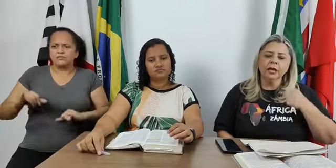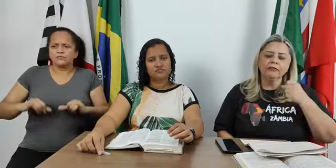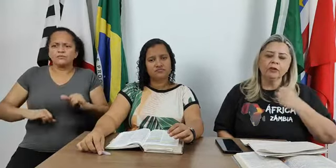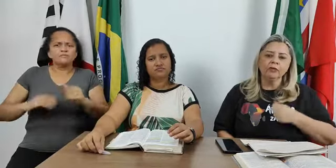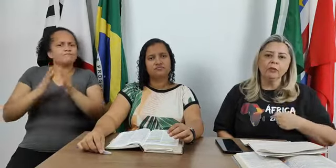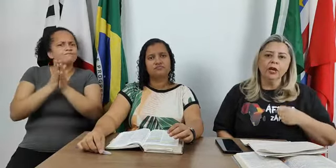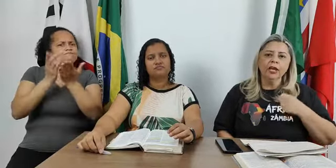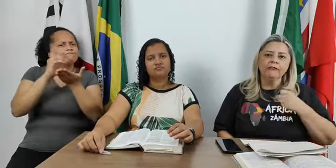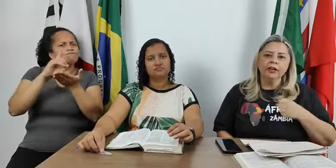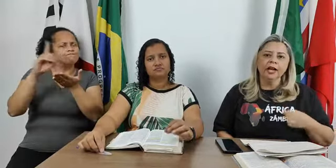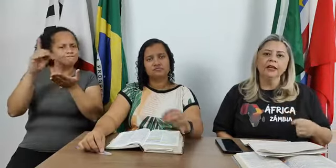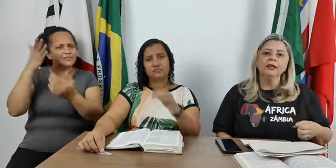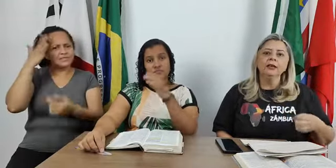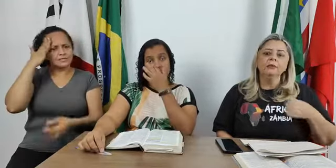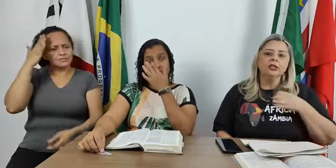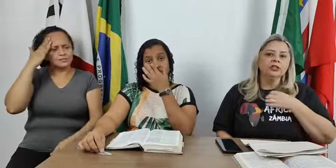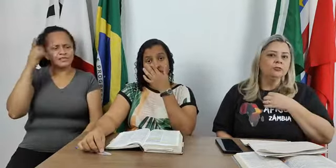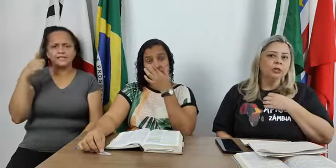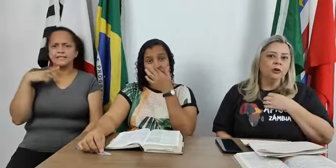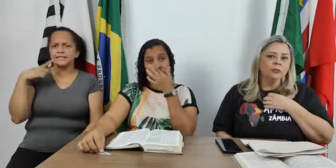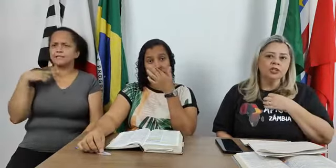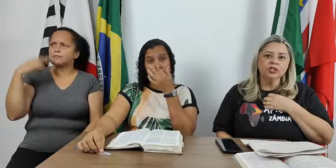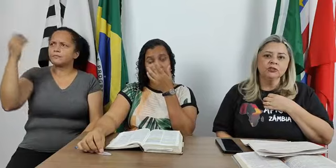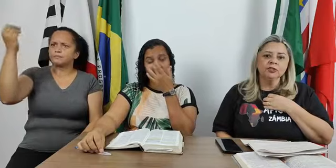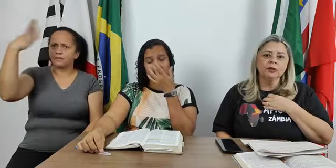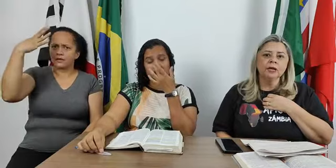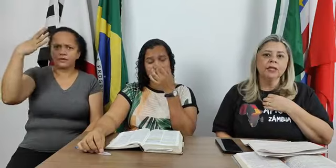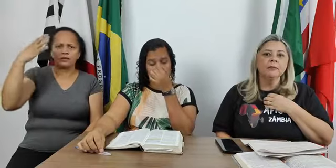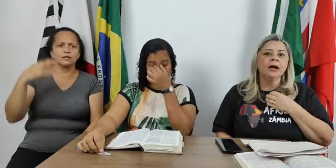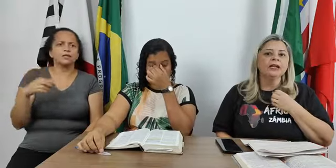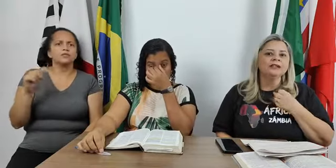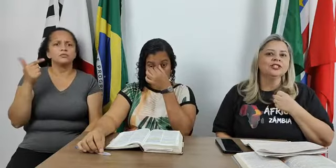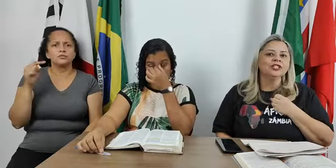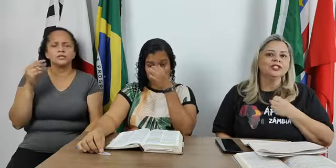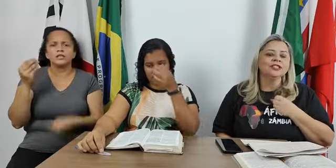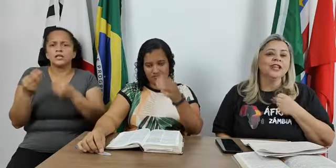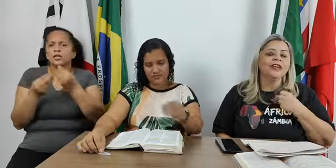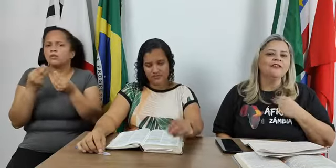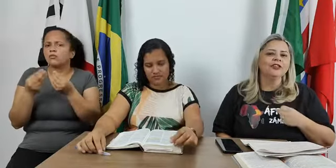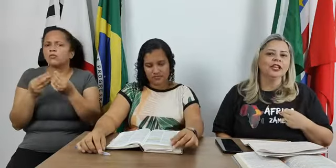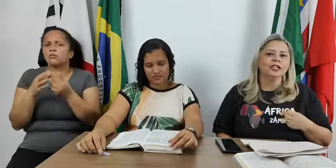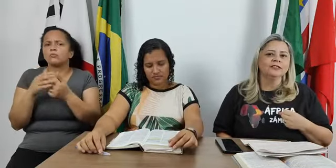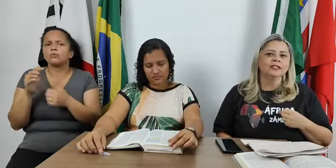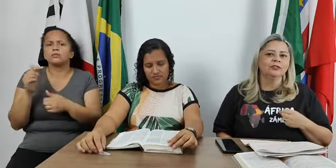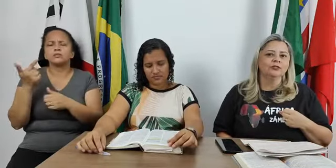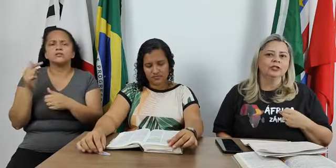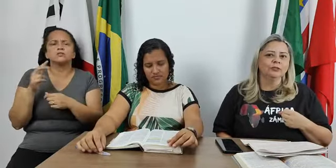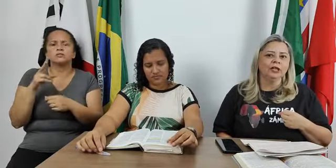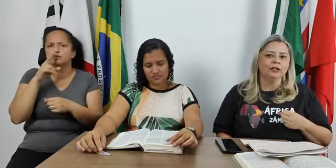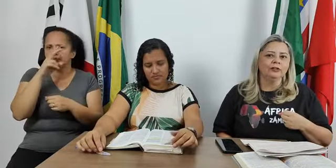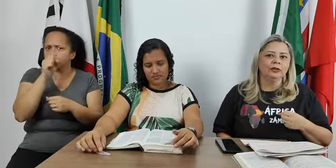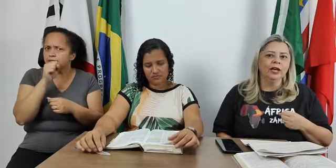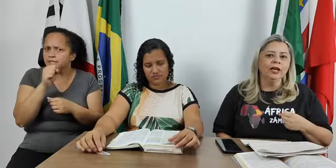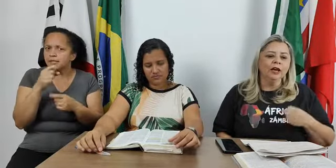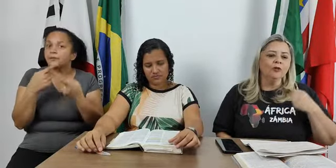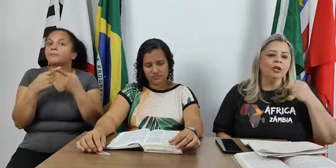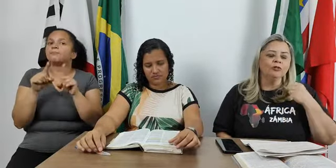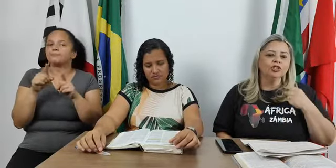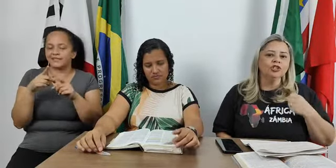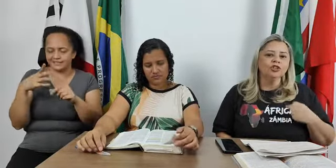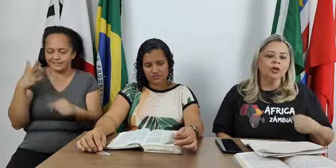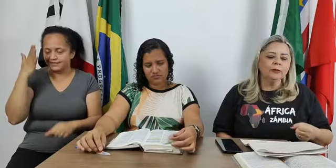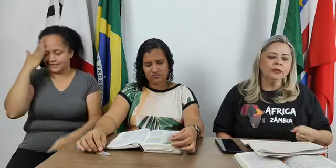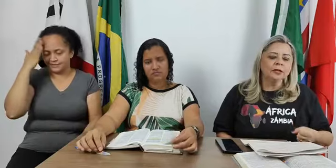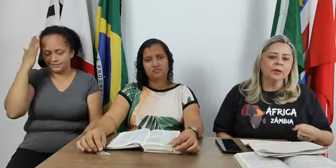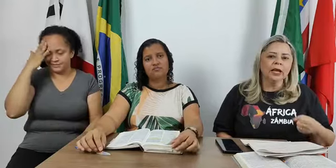tem a palavra revelada, mas não tem como a gente não se abater, mas a gente é fortalecido no Espírito, né? Quando